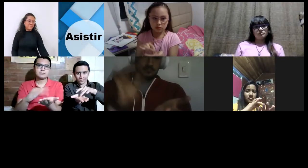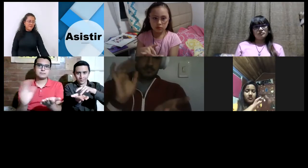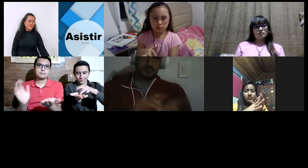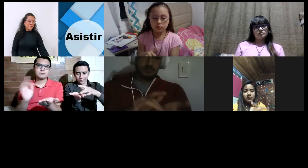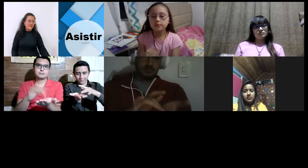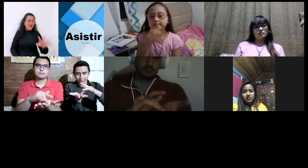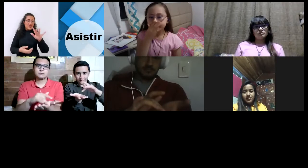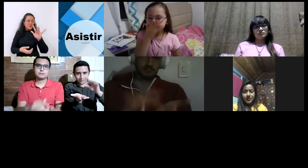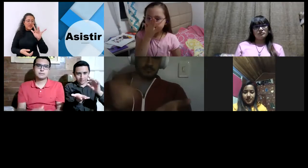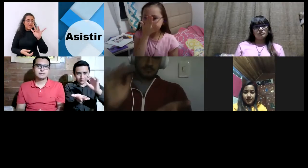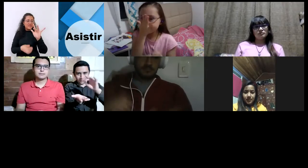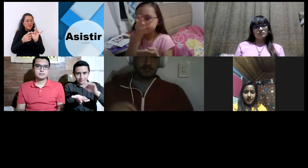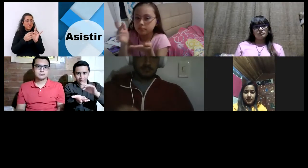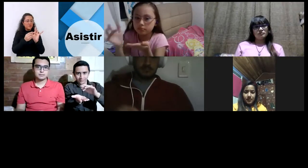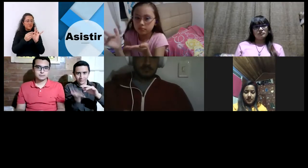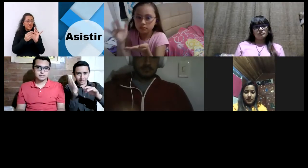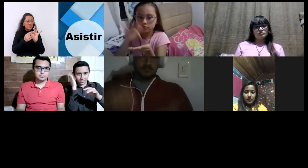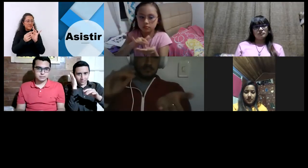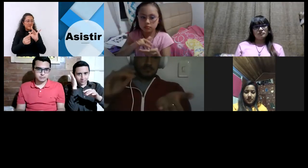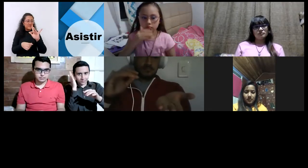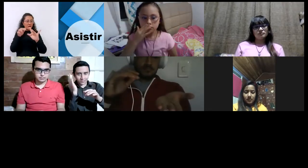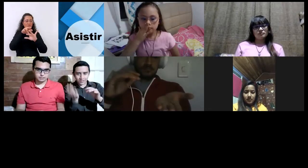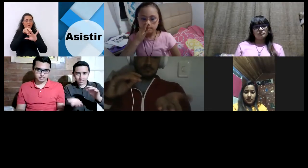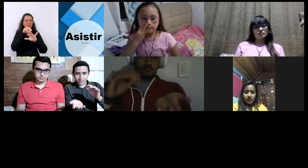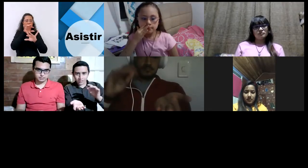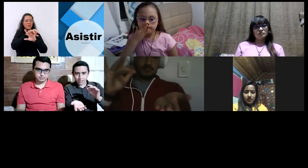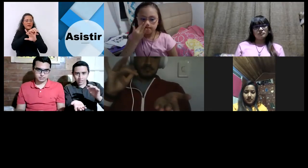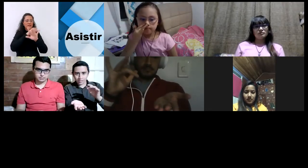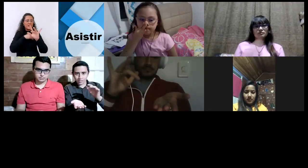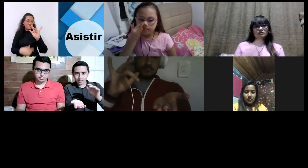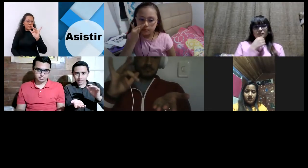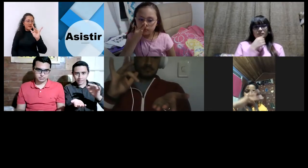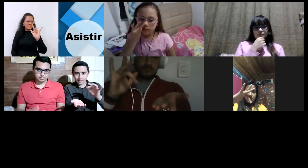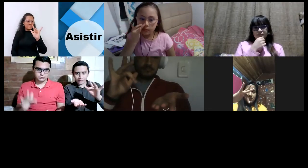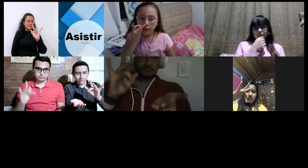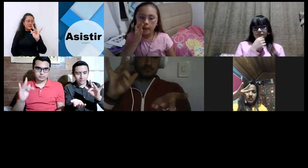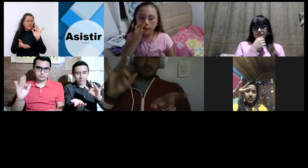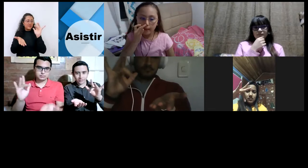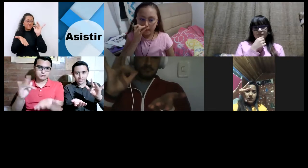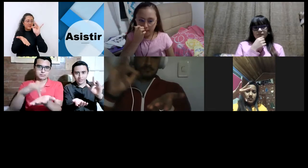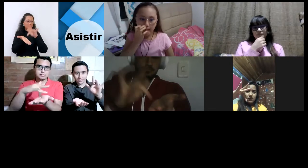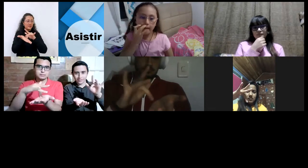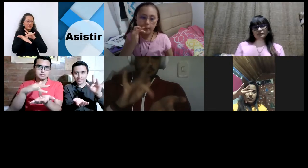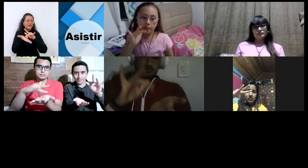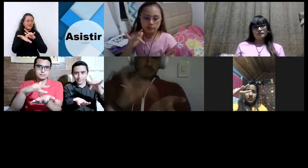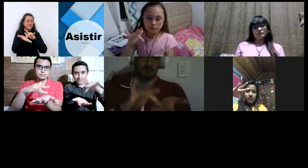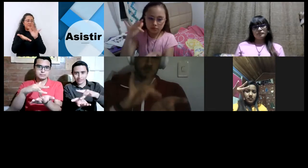Muy bien. Cuando usamos un dedo en específico, podemos como alzar los demás. Eso, muy